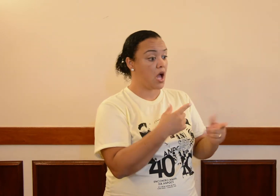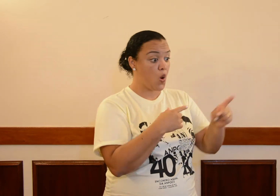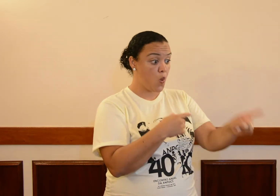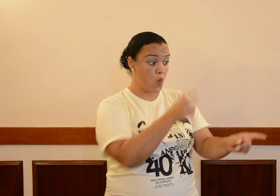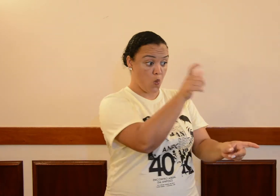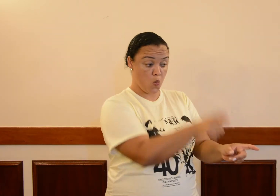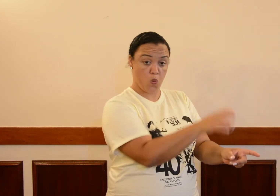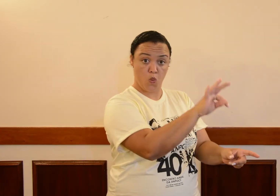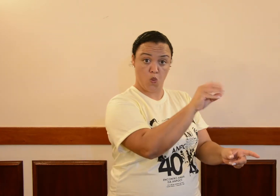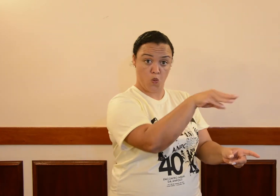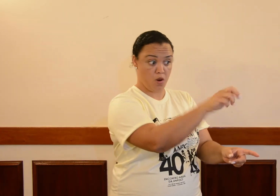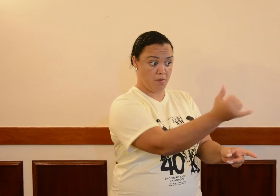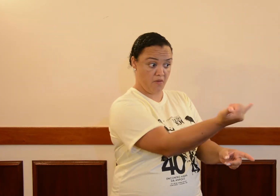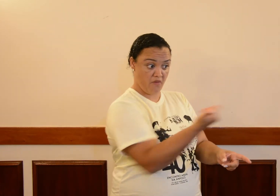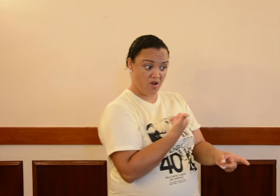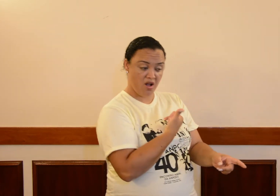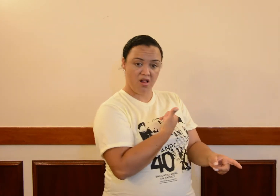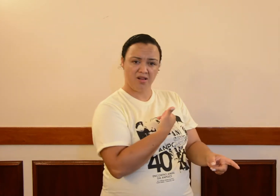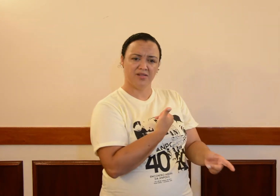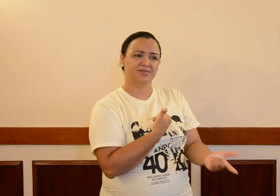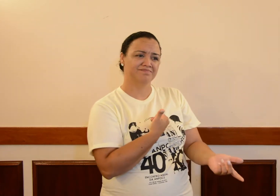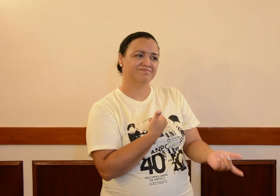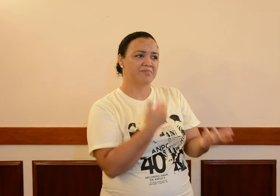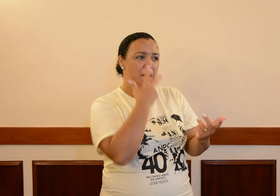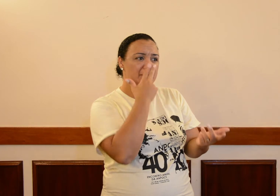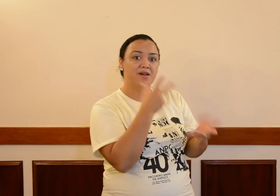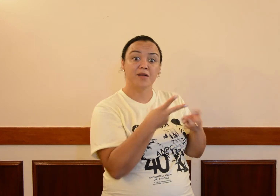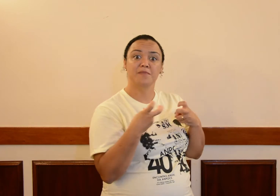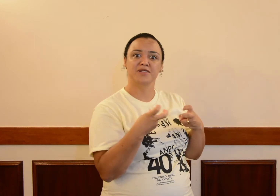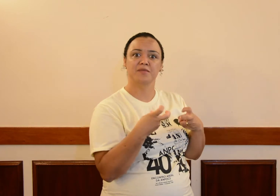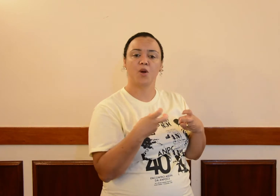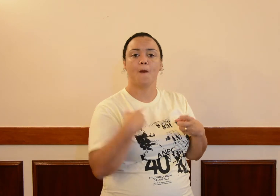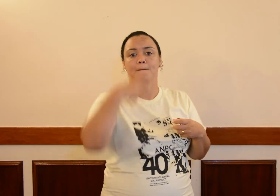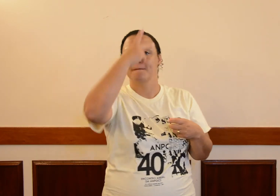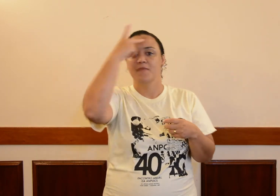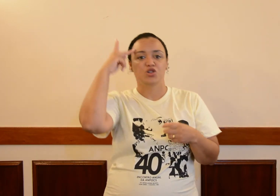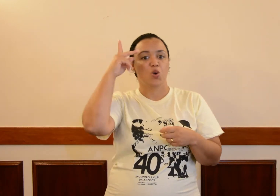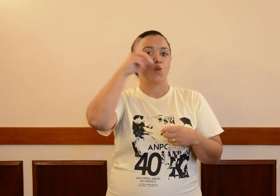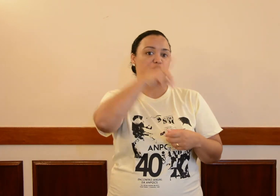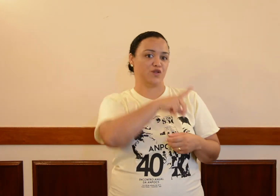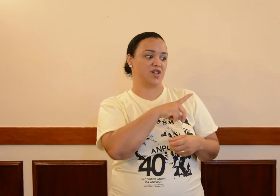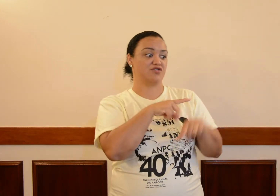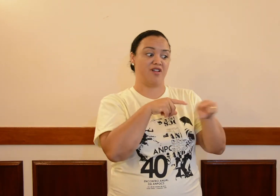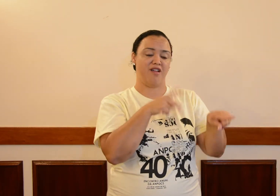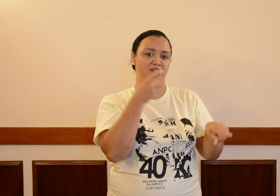sua condição de, abre aspas, pessoa com dificuldade, como ele costuma se nomear.